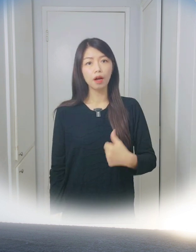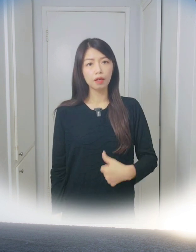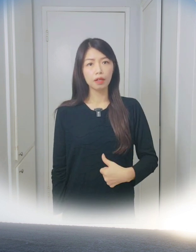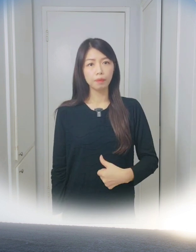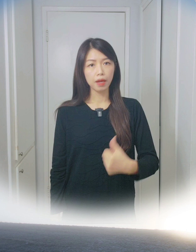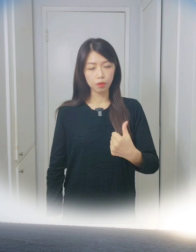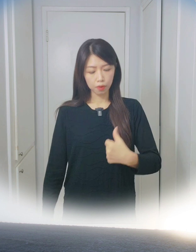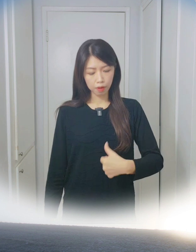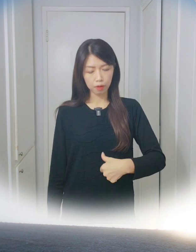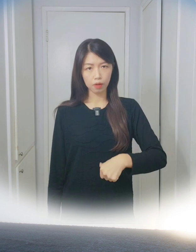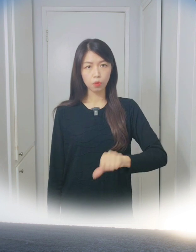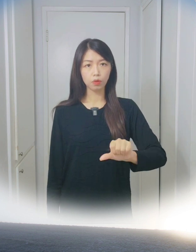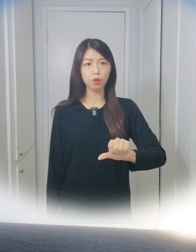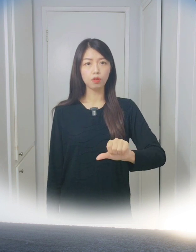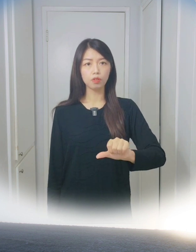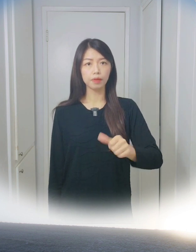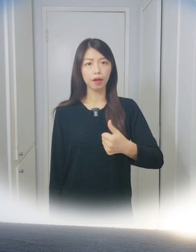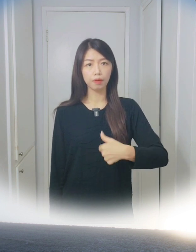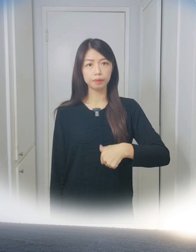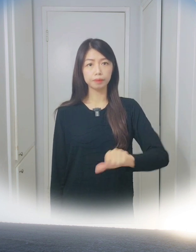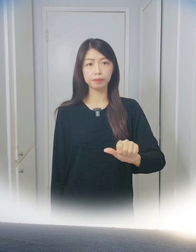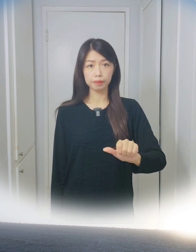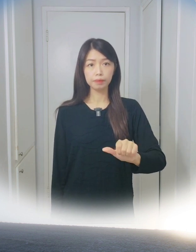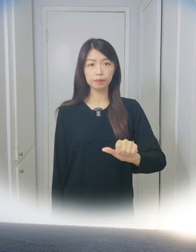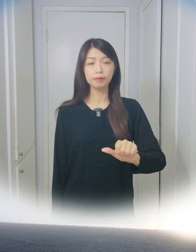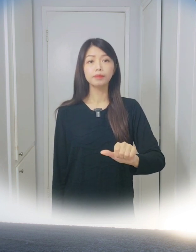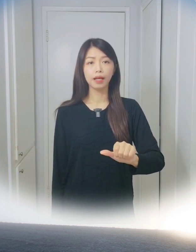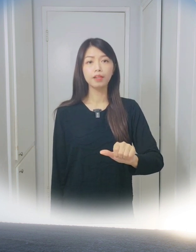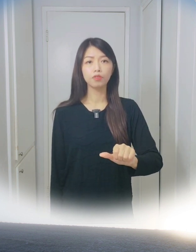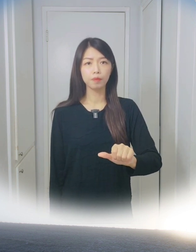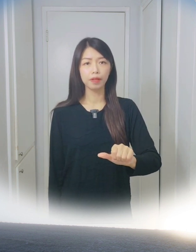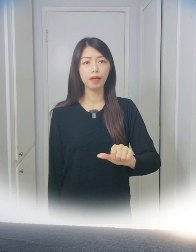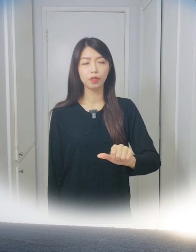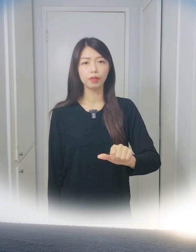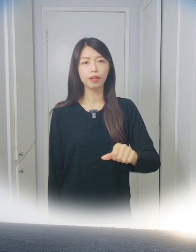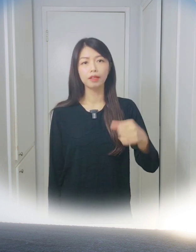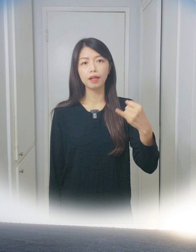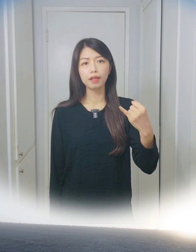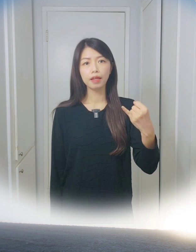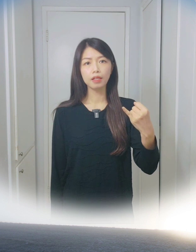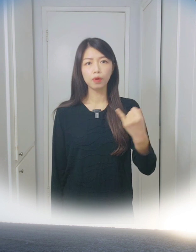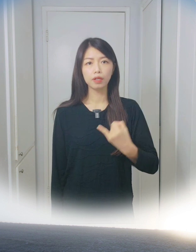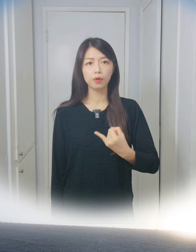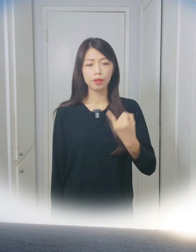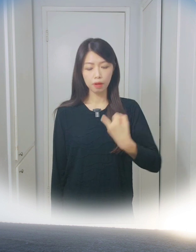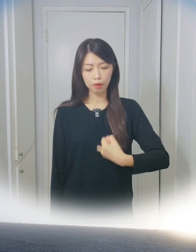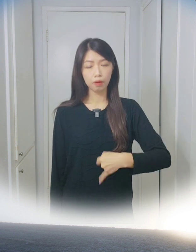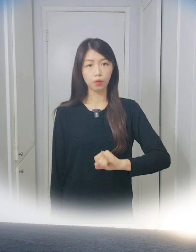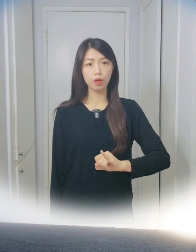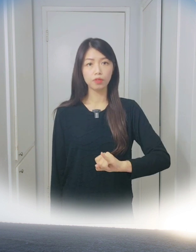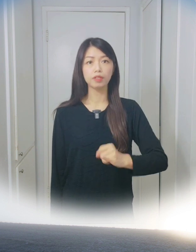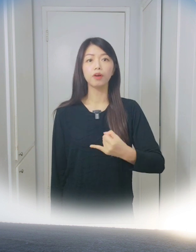펼치셔서 이 배 있는 쪽에서 이렇게 손을 돌려주시면 돼요. 아들 수어입니다. 그리고 딸은 새끼손가락을